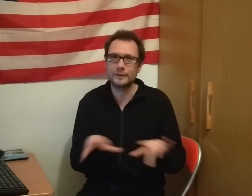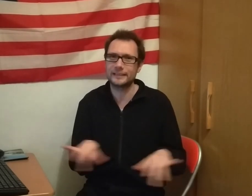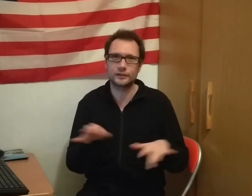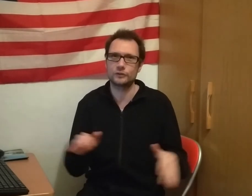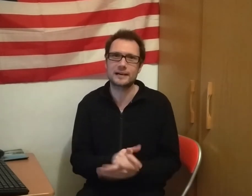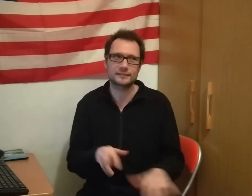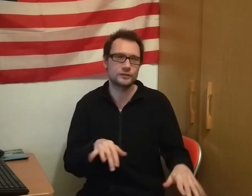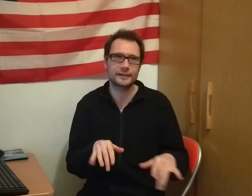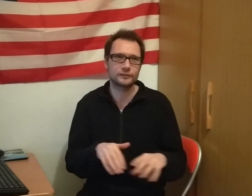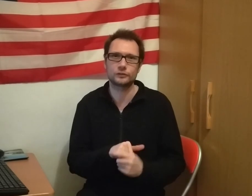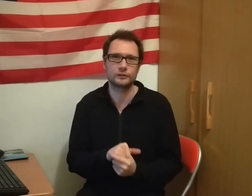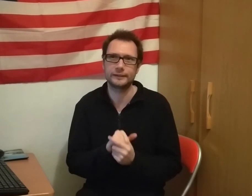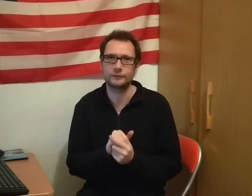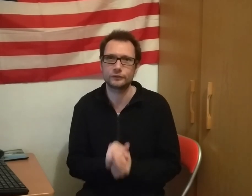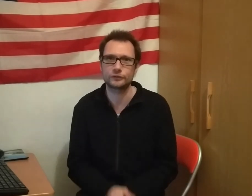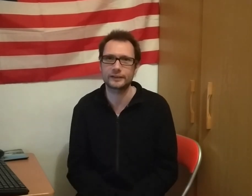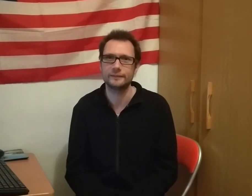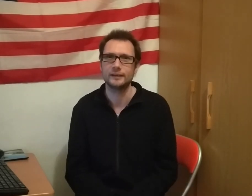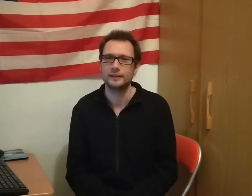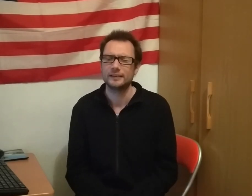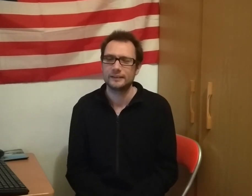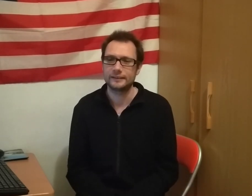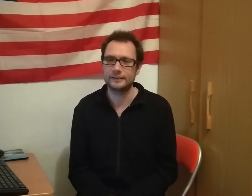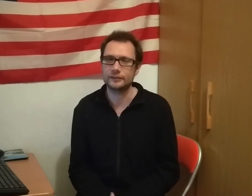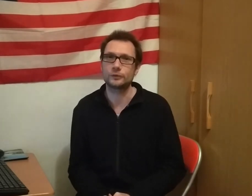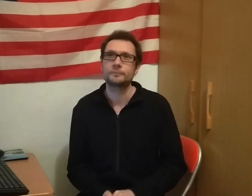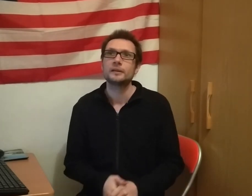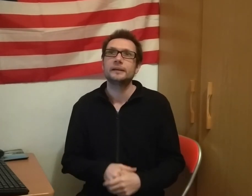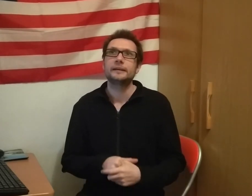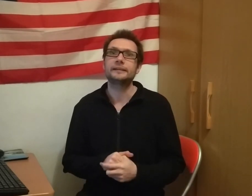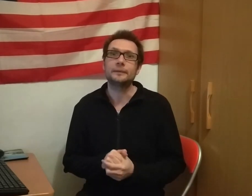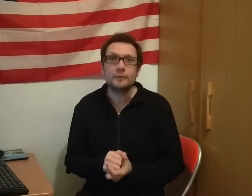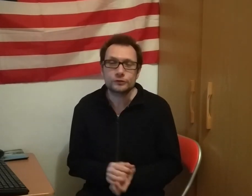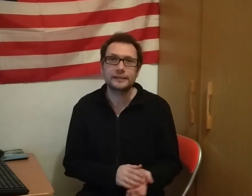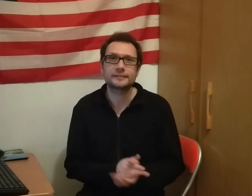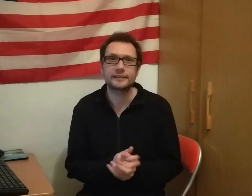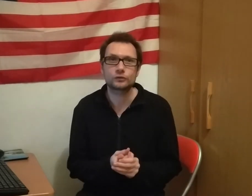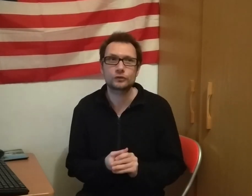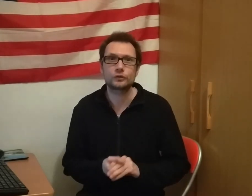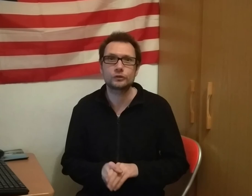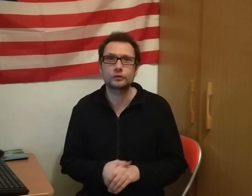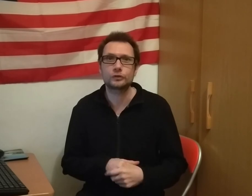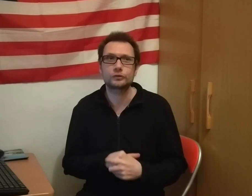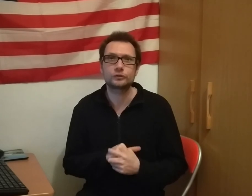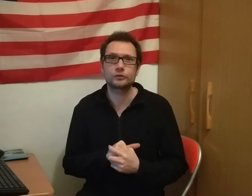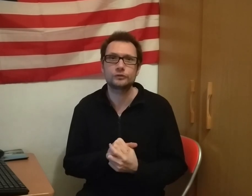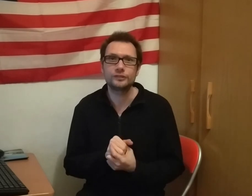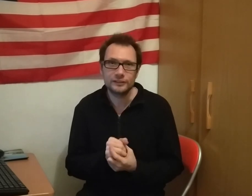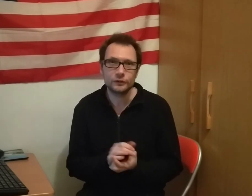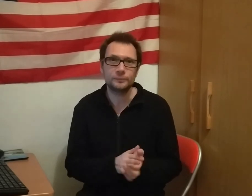comentario, ¿no? Más si haría eso, no sé qué. Y eso. Y también me gustaría hacer otro vídeo,